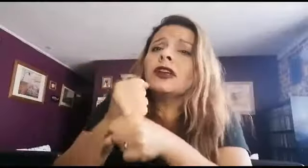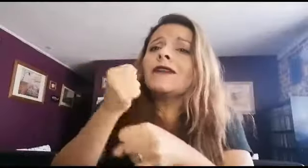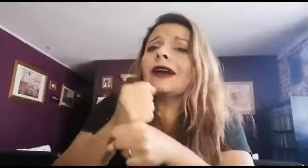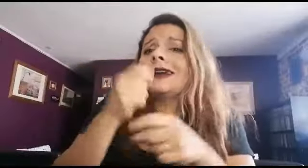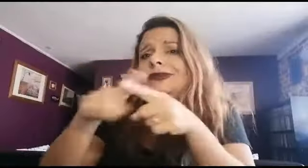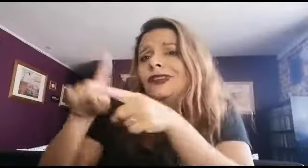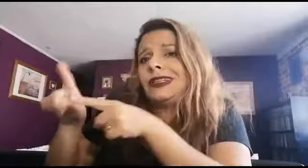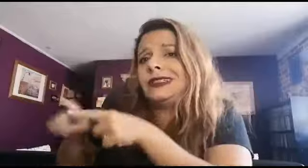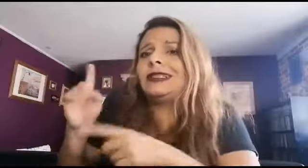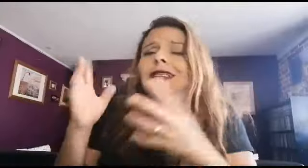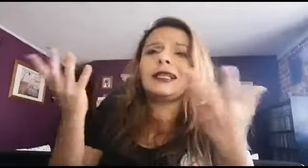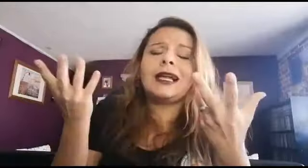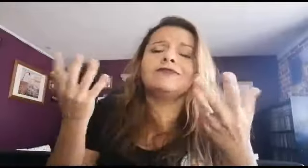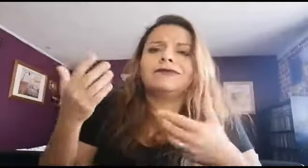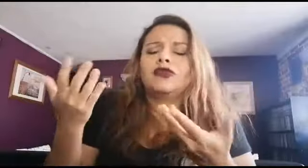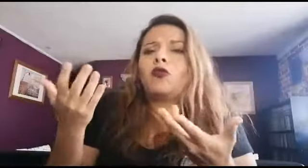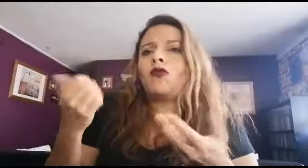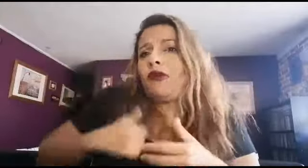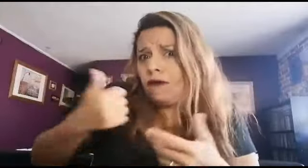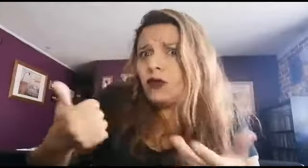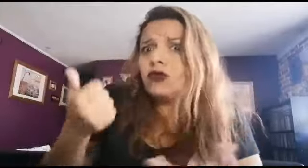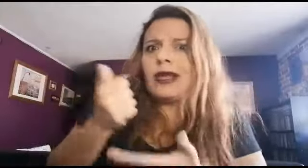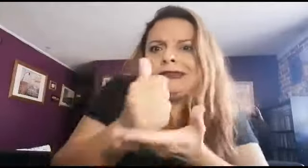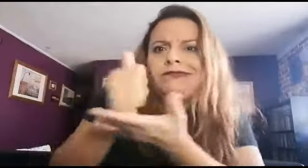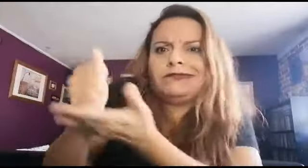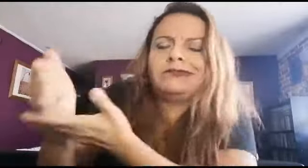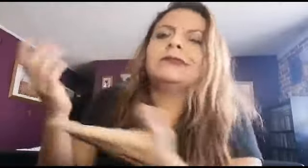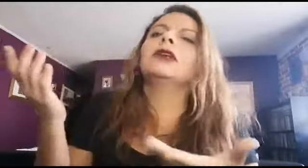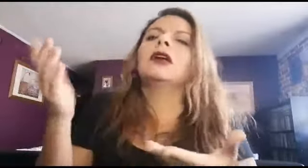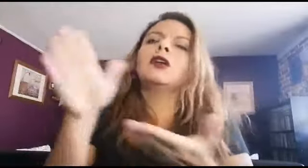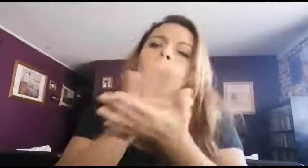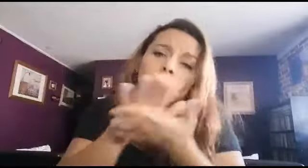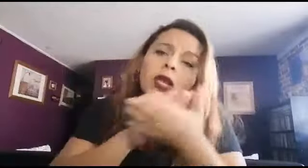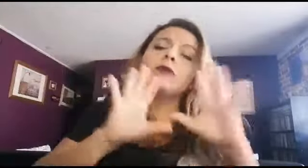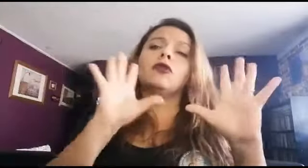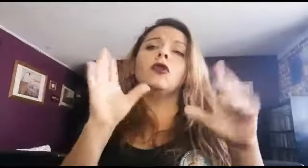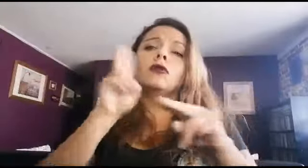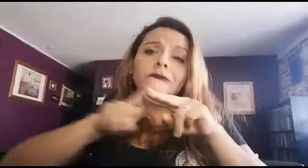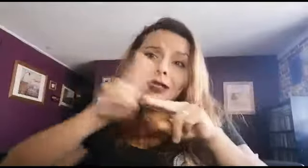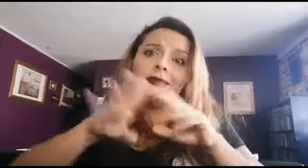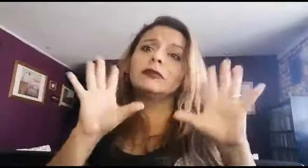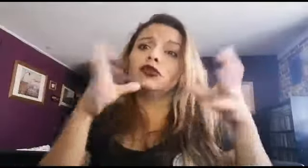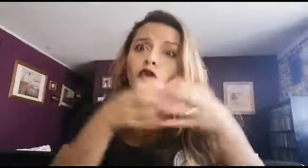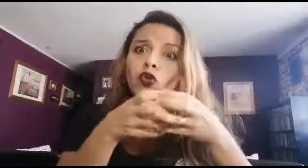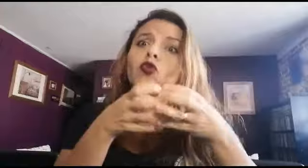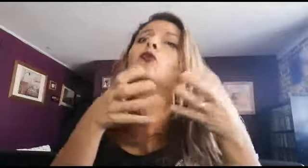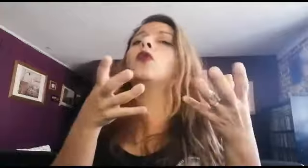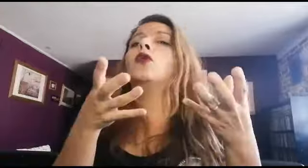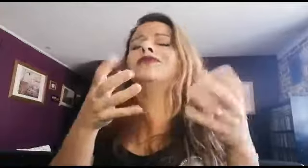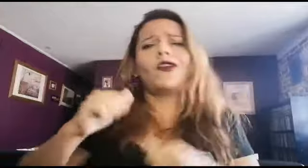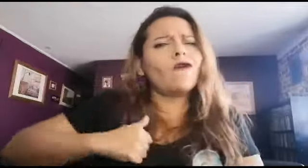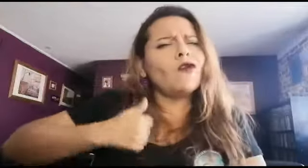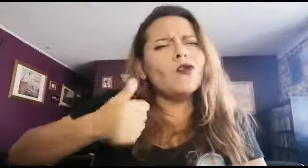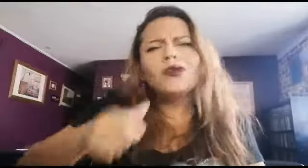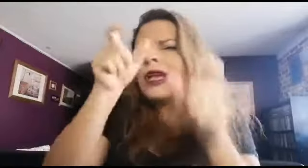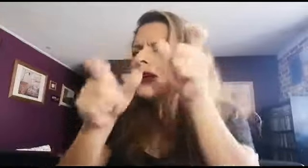para nosotros en la fundación hemos estado trabajando con personas voluntarias por ejemplo hemos formado